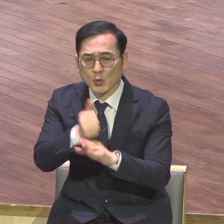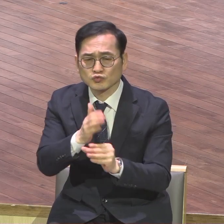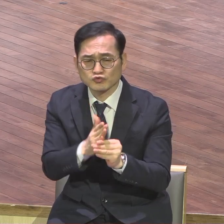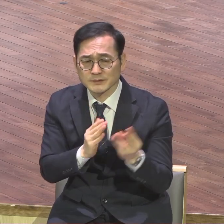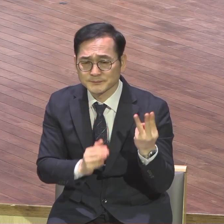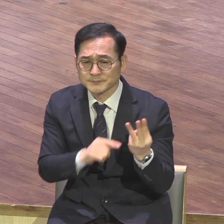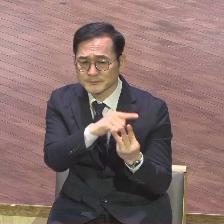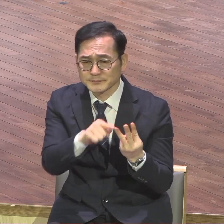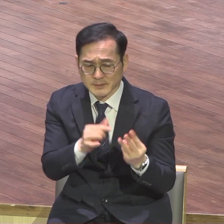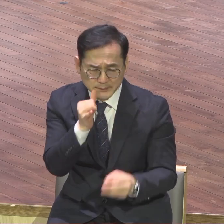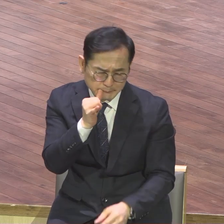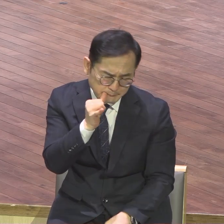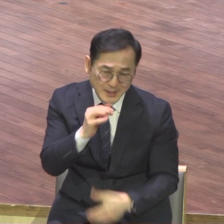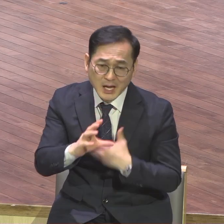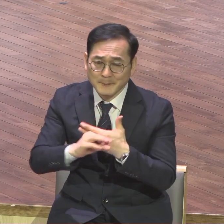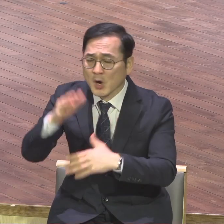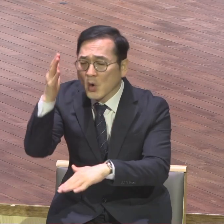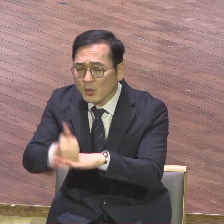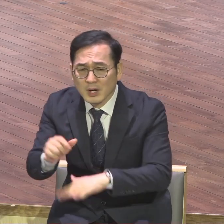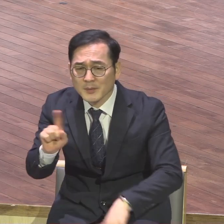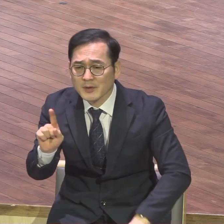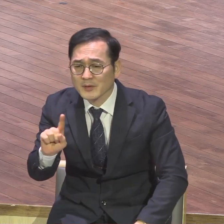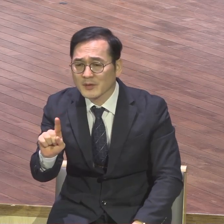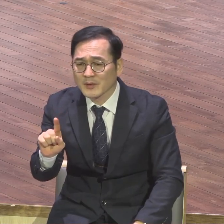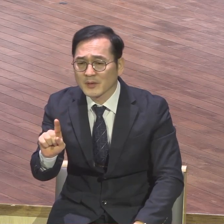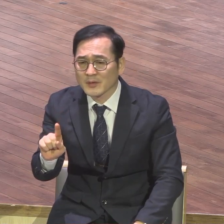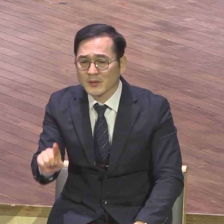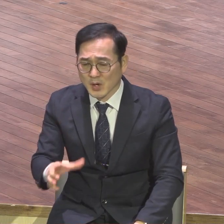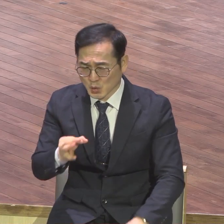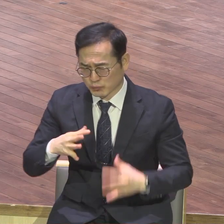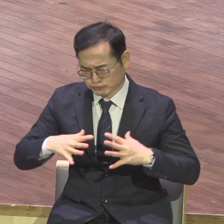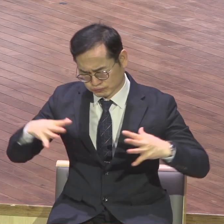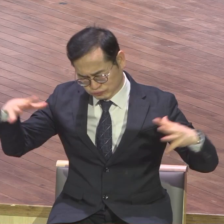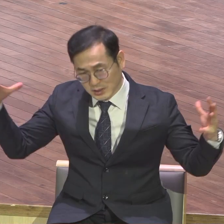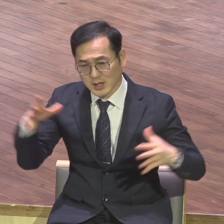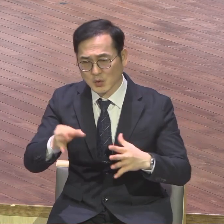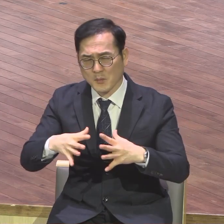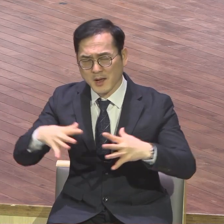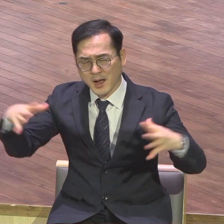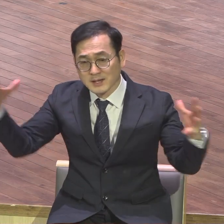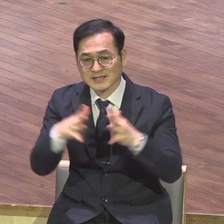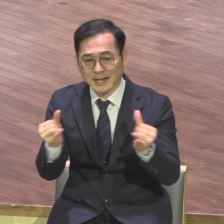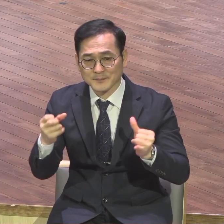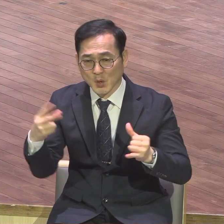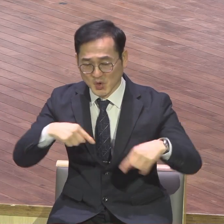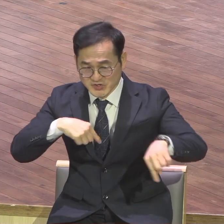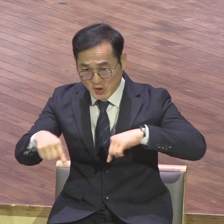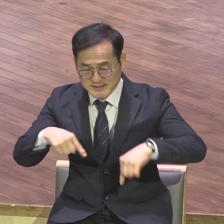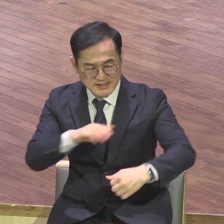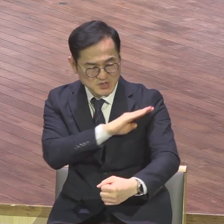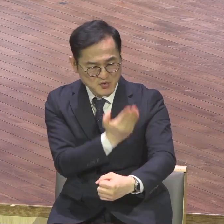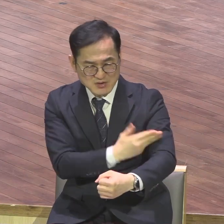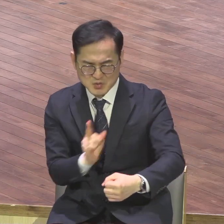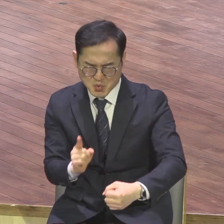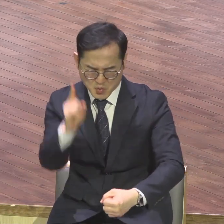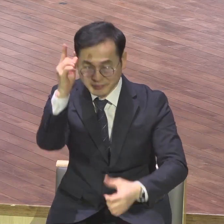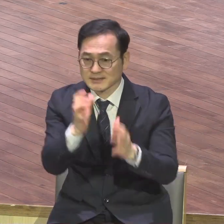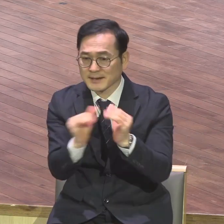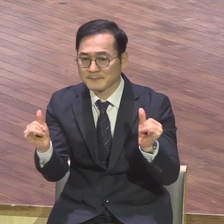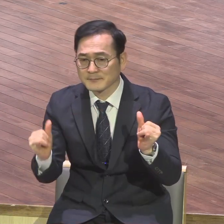아시잖아요. 경제인들, 돈이 많은 사람들, 정치인들 권력 뻥뻥거리며